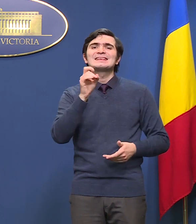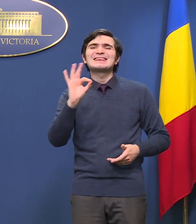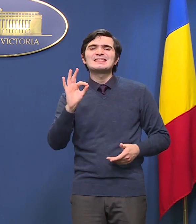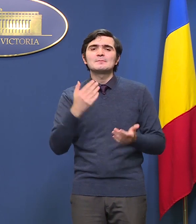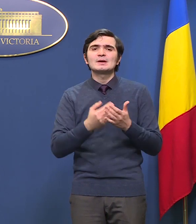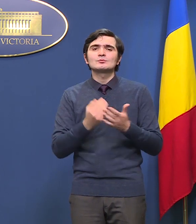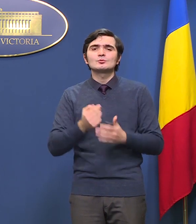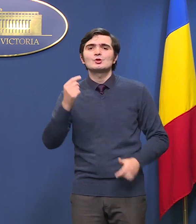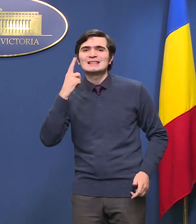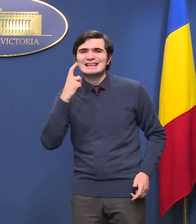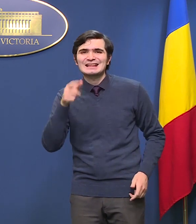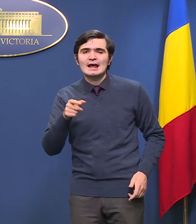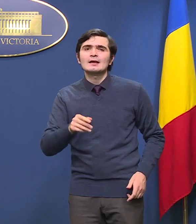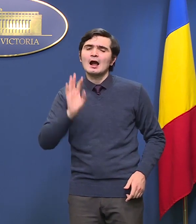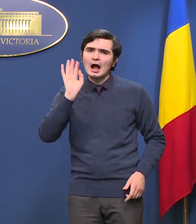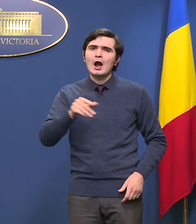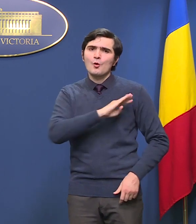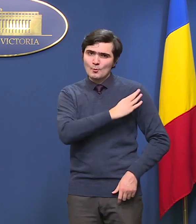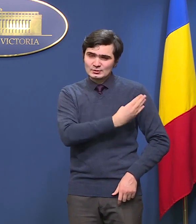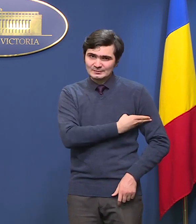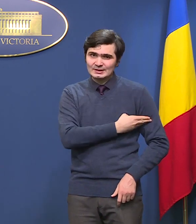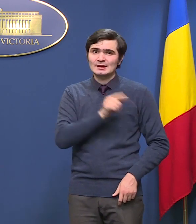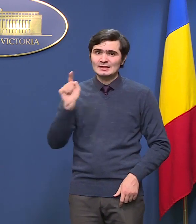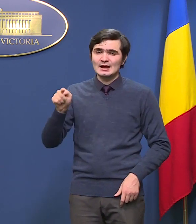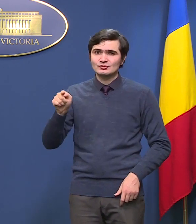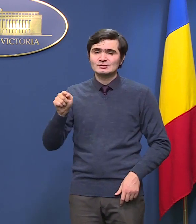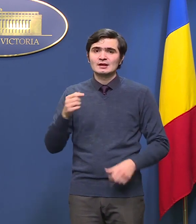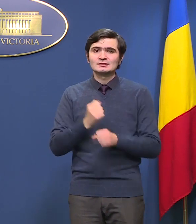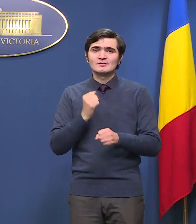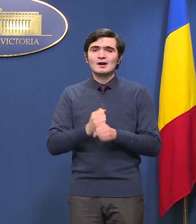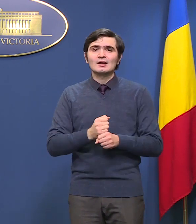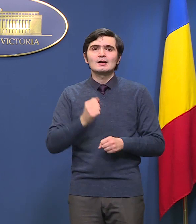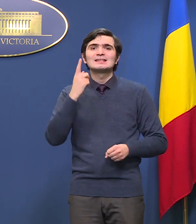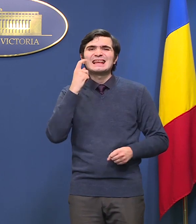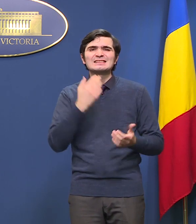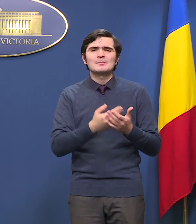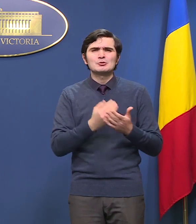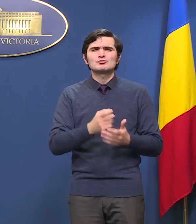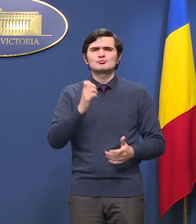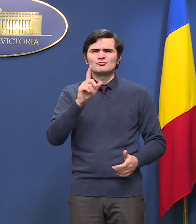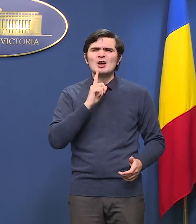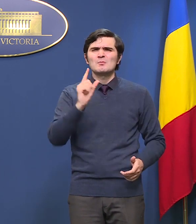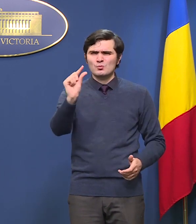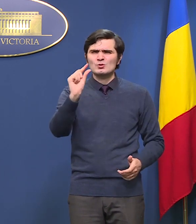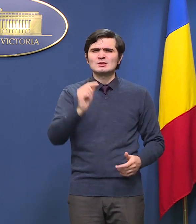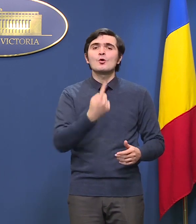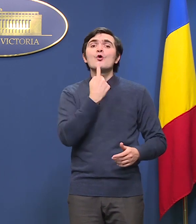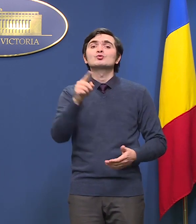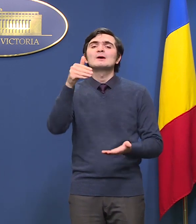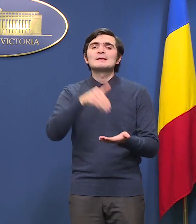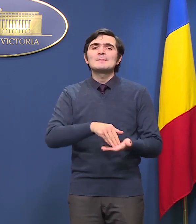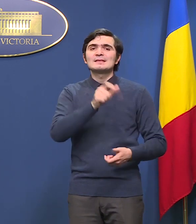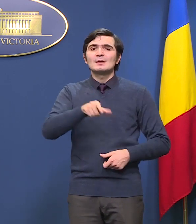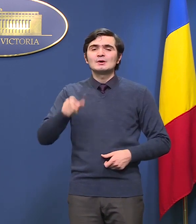care au capacitatea de a testa cel puțin 100.000 de persoane. Acestea sunt datele tehnice într-un